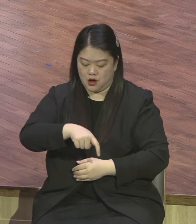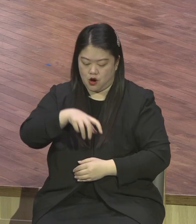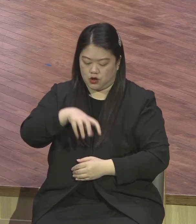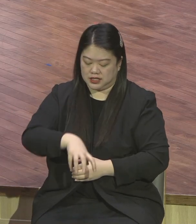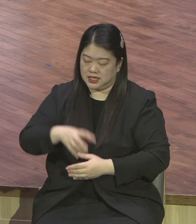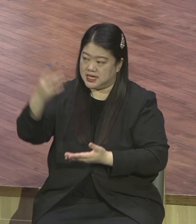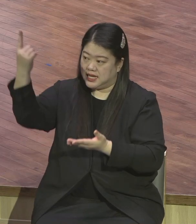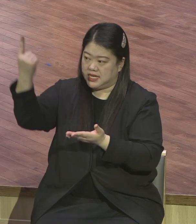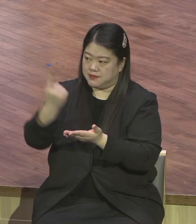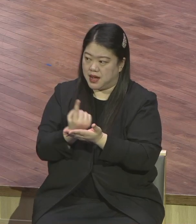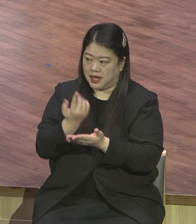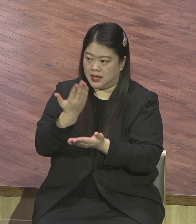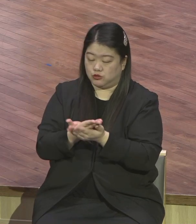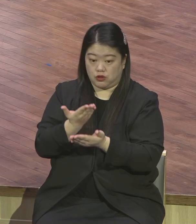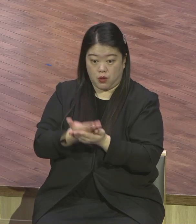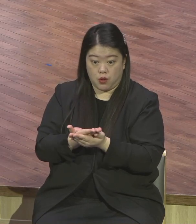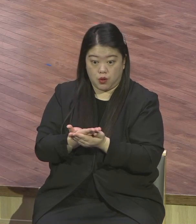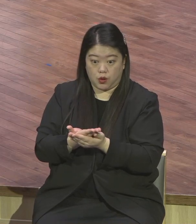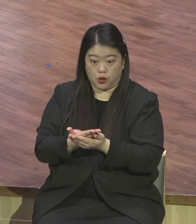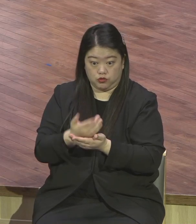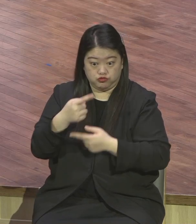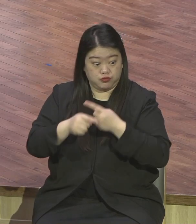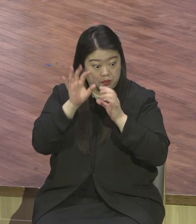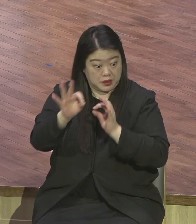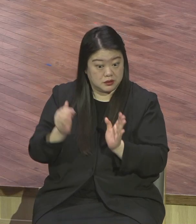하나님 나라가 임하게 해야 주옵소서.